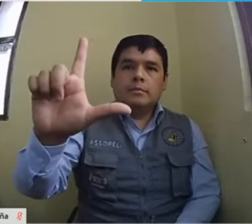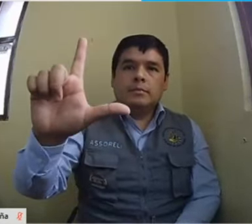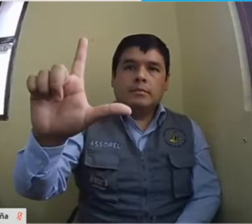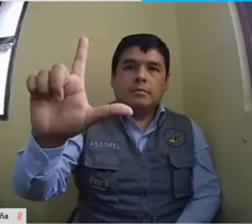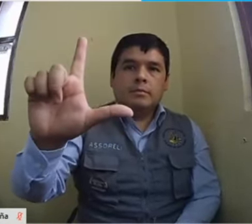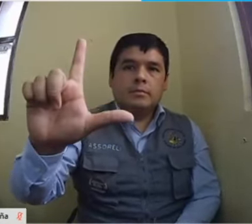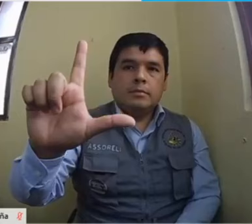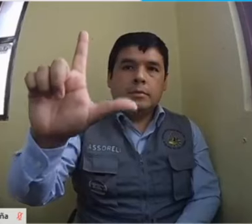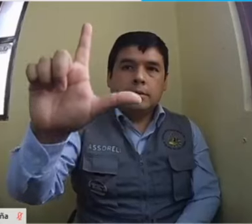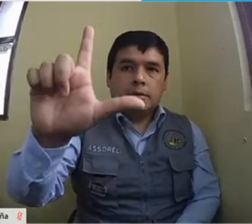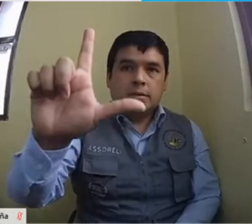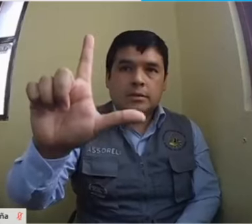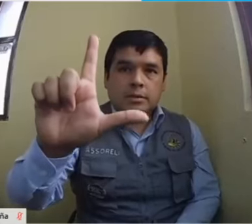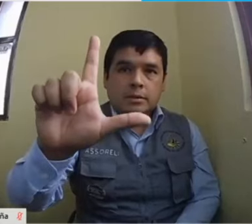La L, si das una L con la mano,